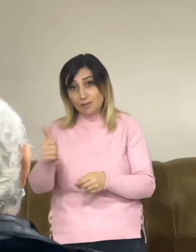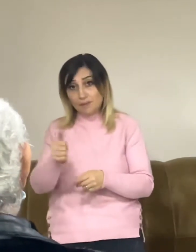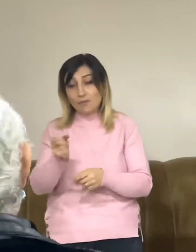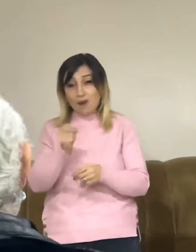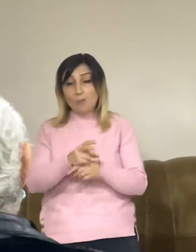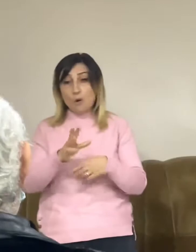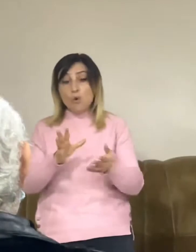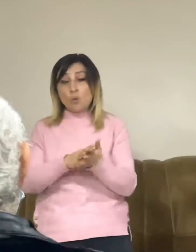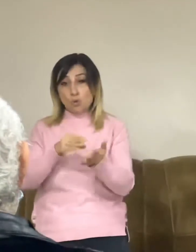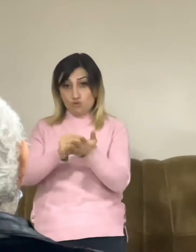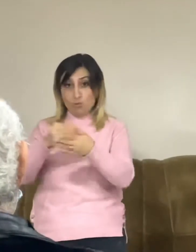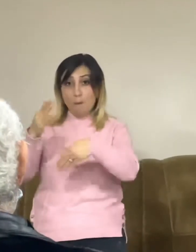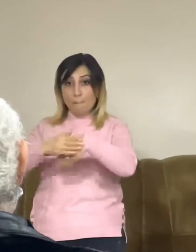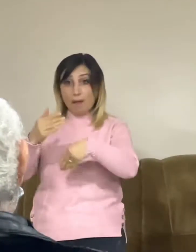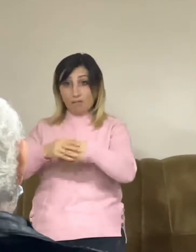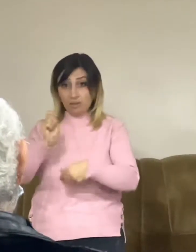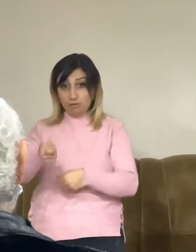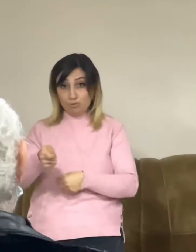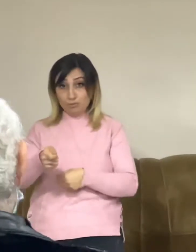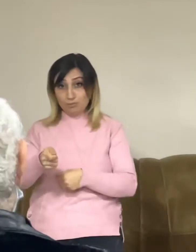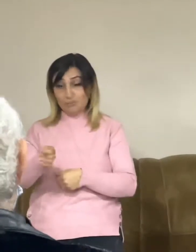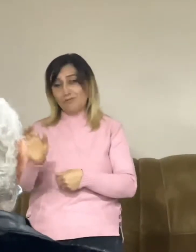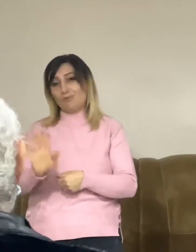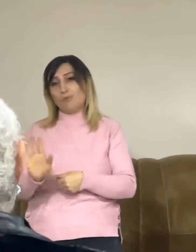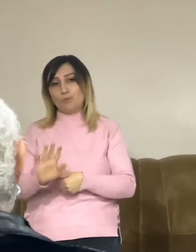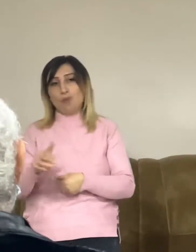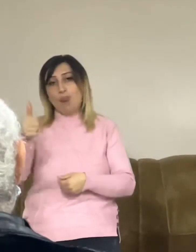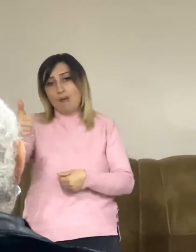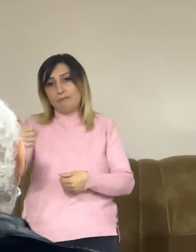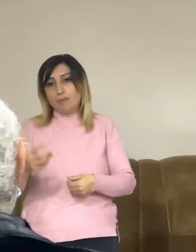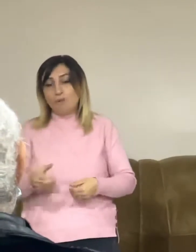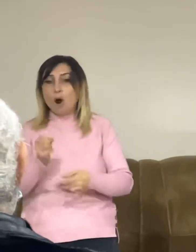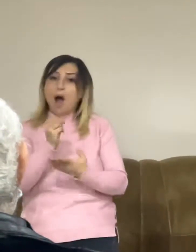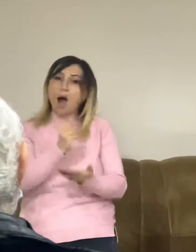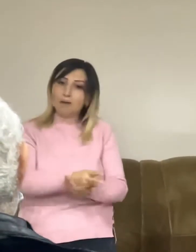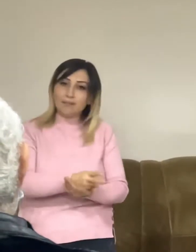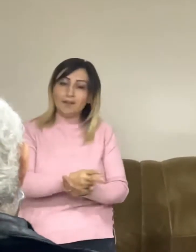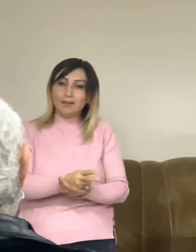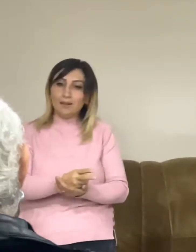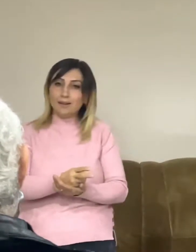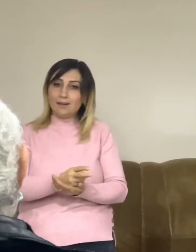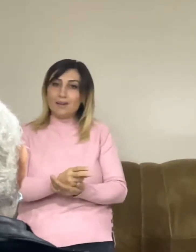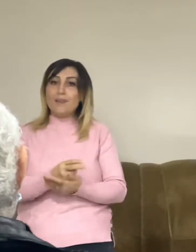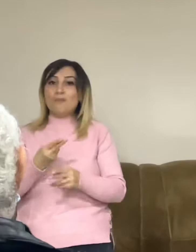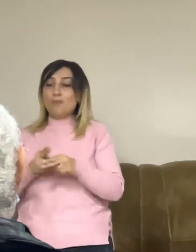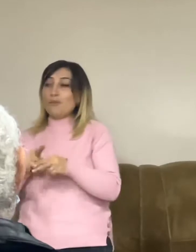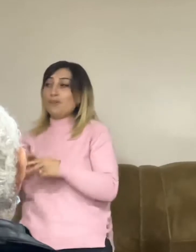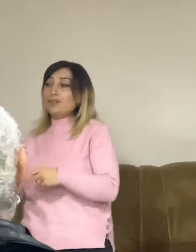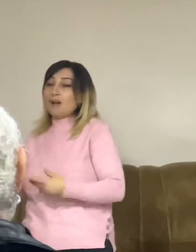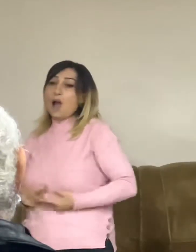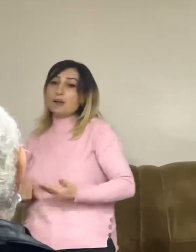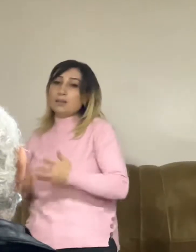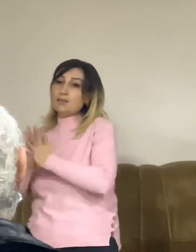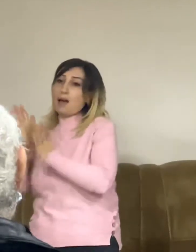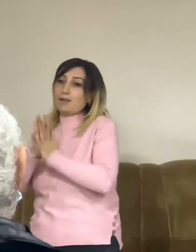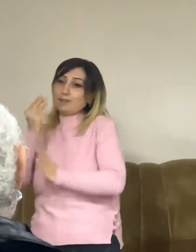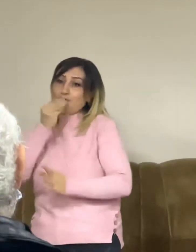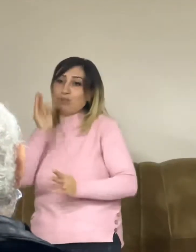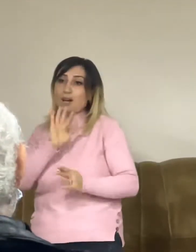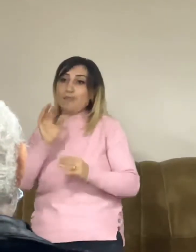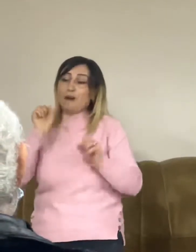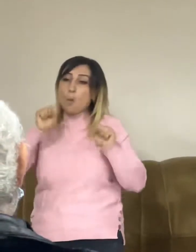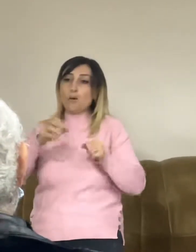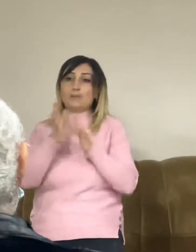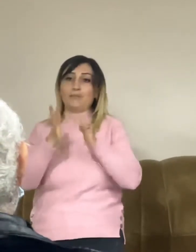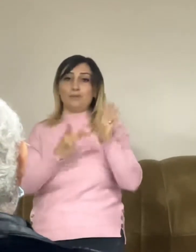Երկու րոպե այս կարևորի մասին մտածենք։ Սատանայի վերջնական նպատակը, ես երբ որ ասում եմ վերջնական, դա